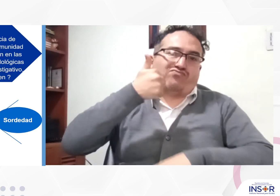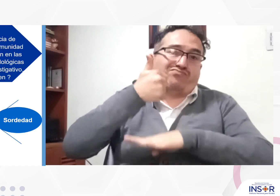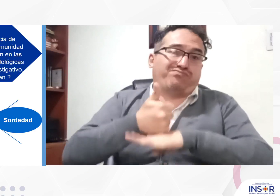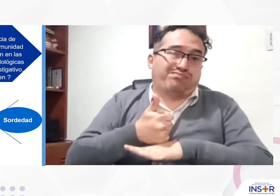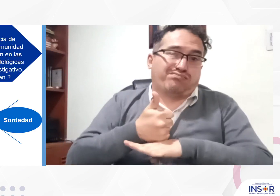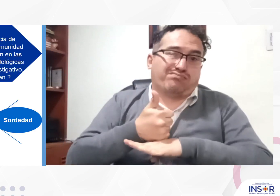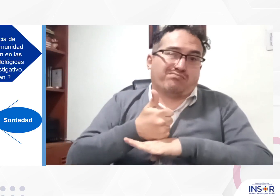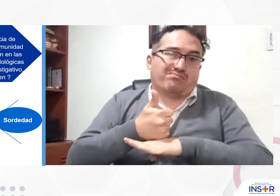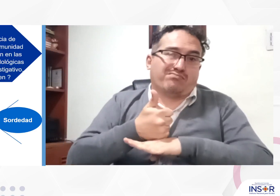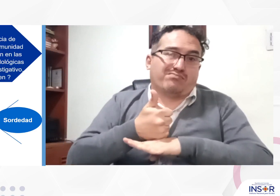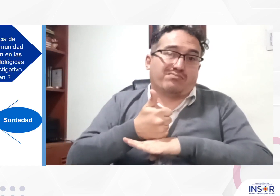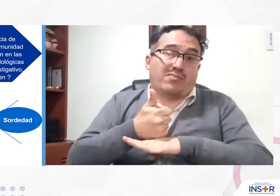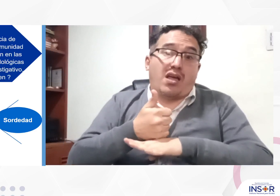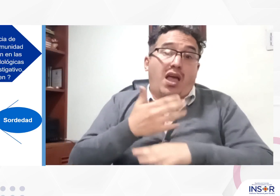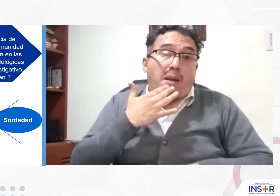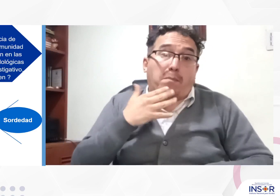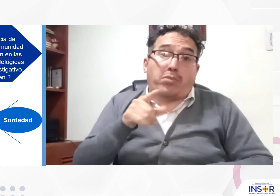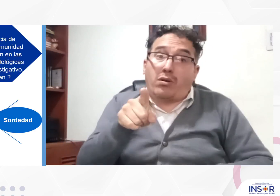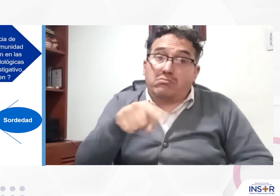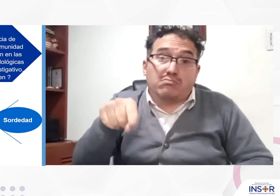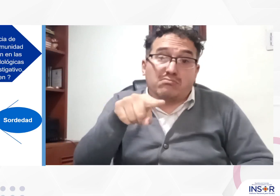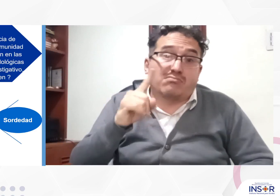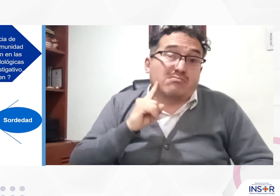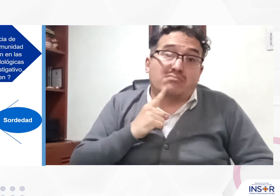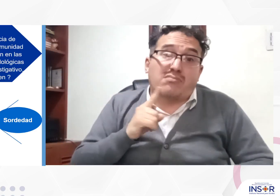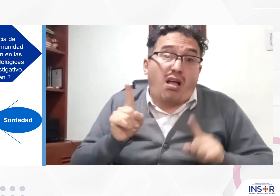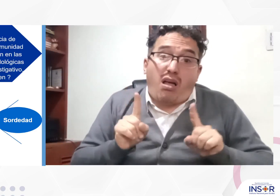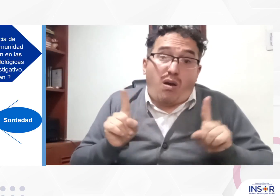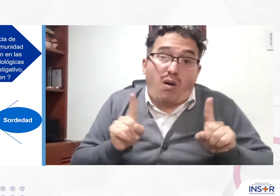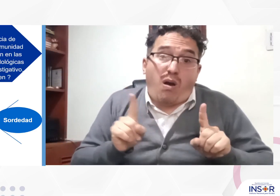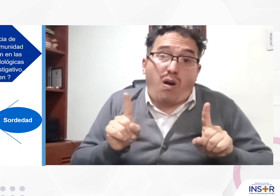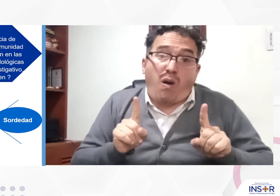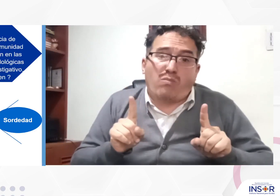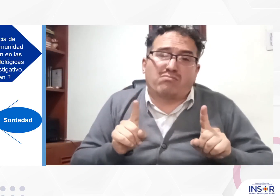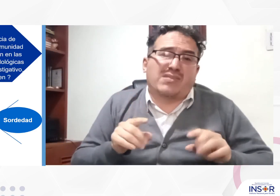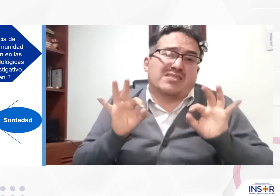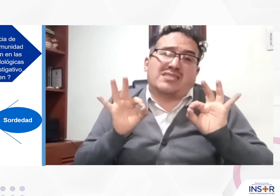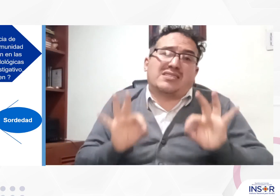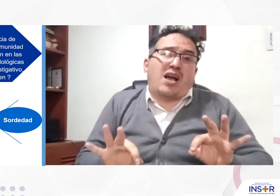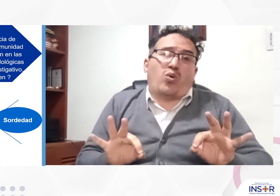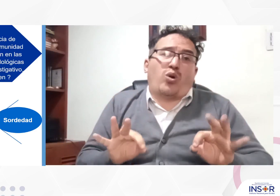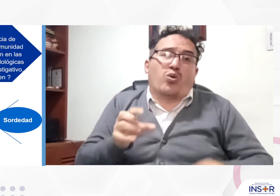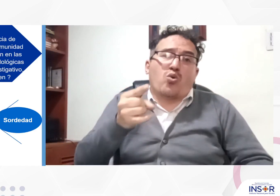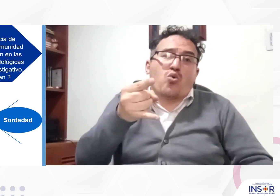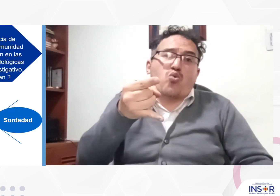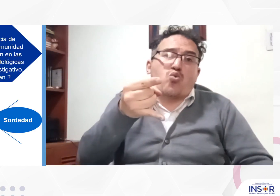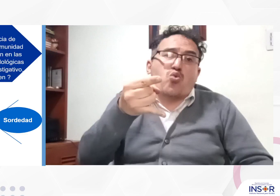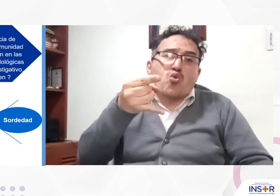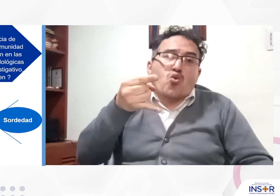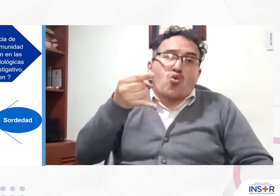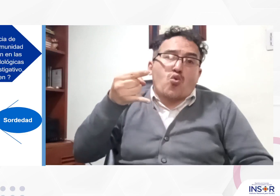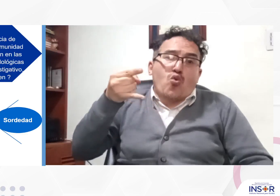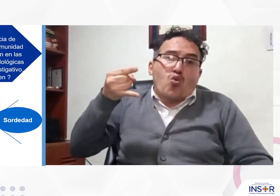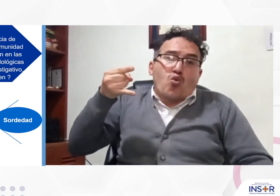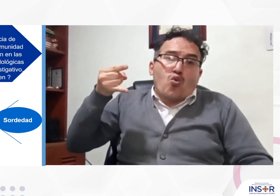para también tener otros procesos de aprendizaje, pero quien dirige el proceso es la persona sorda. Si esto no ocurre, se va